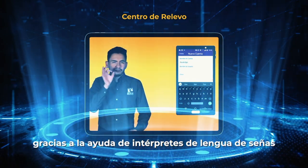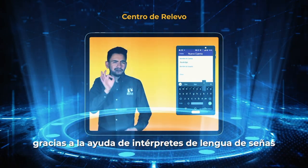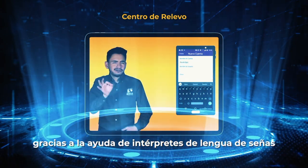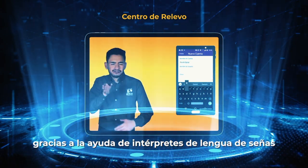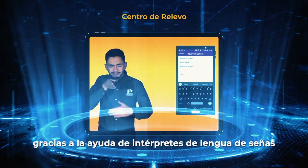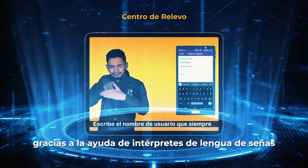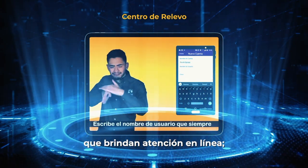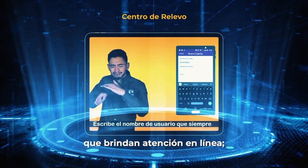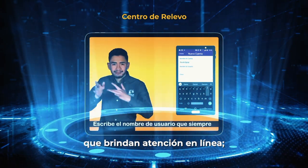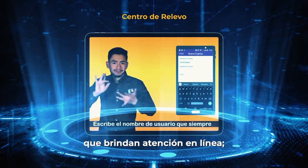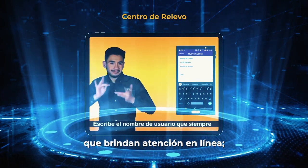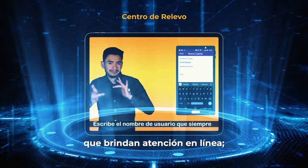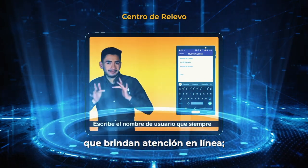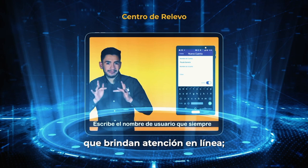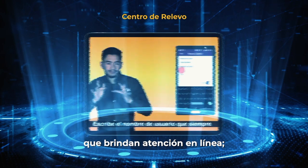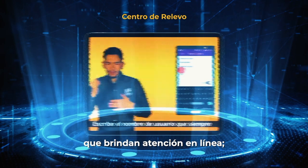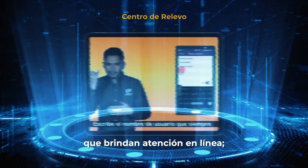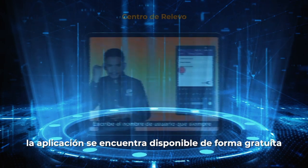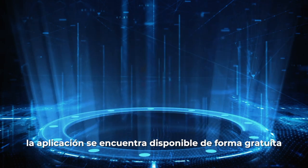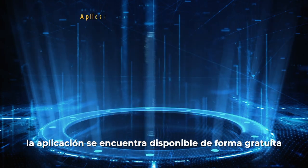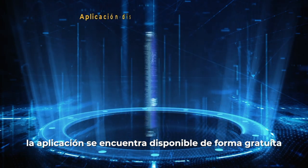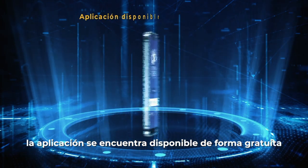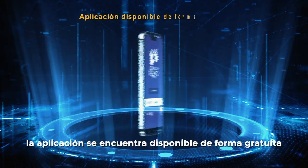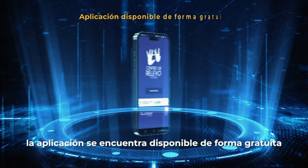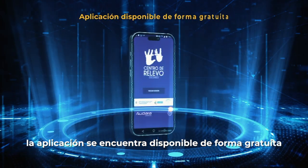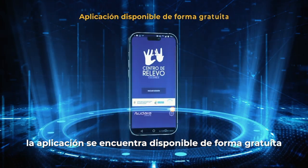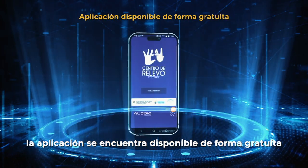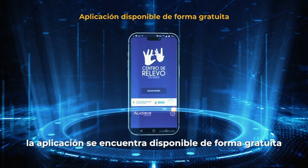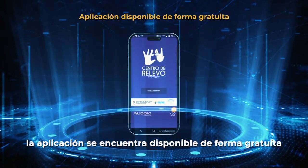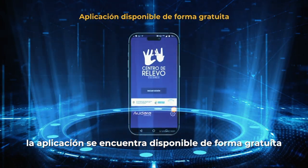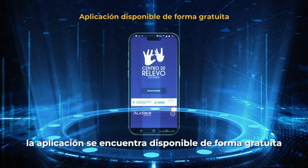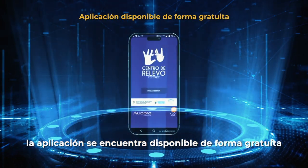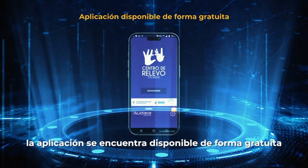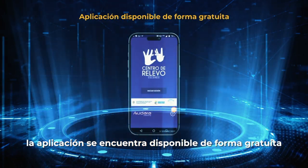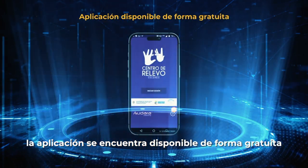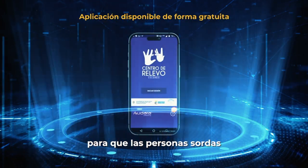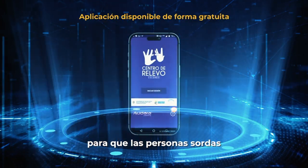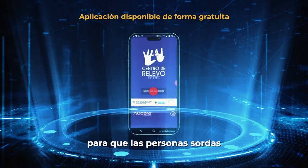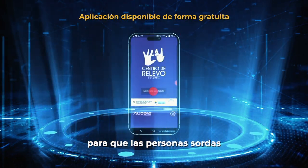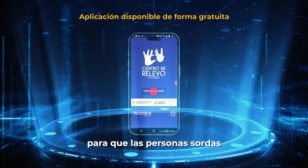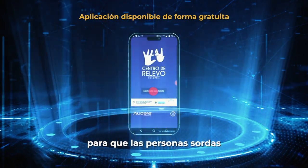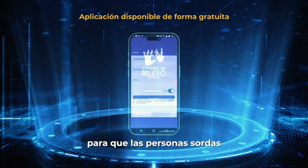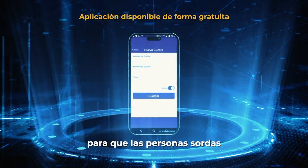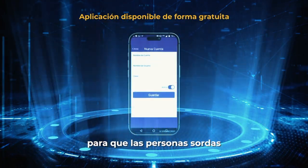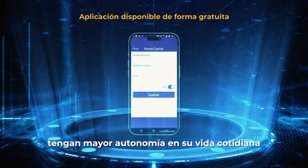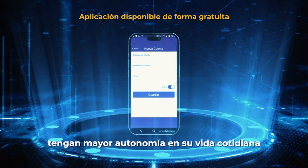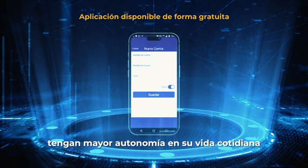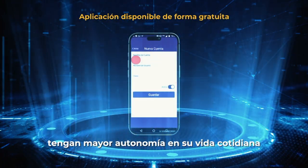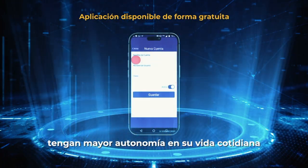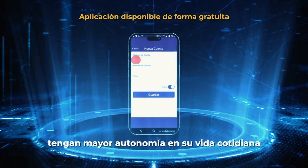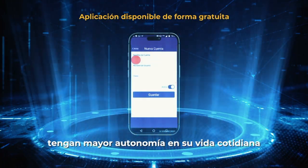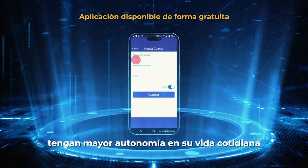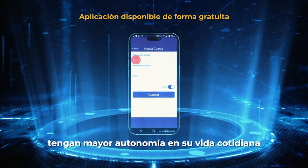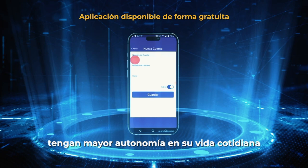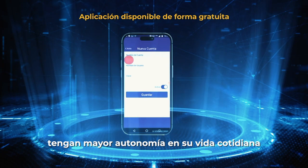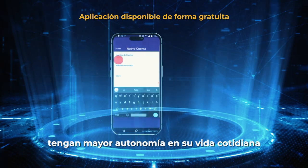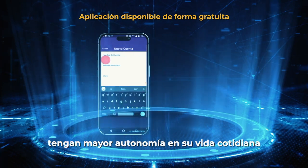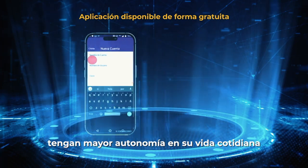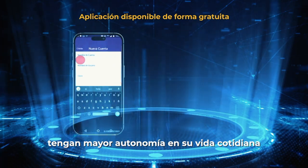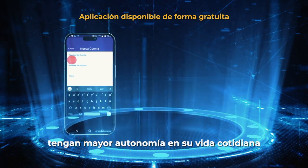lengua de señas que brindan atención en línea. La aplicación se encuentra disponible de forma gratuita para que las personas sordas tengan mayor autonomía en su vida cotidiana con